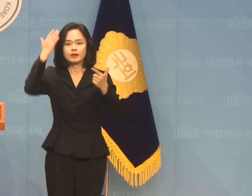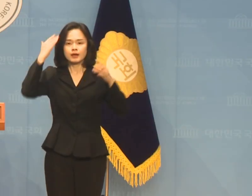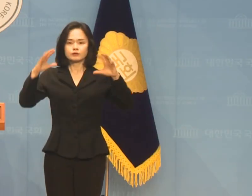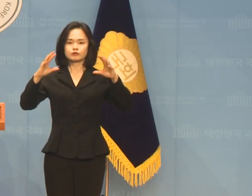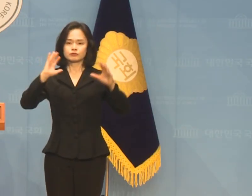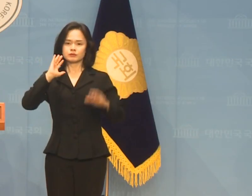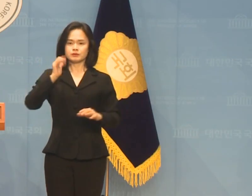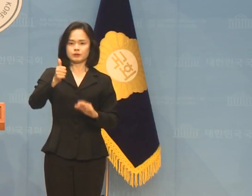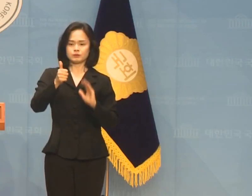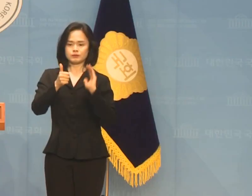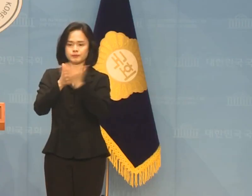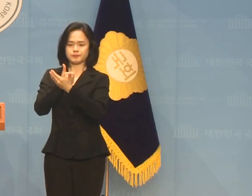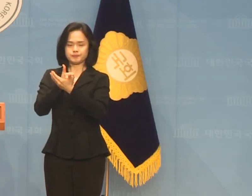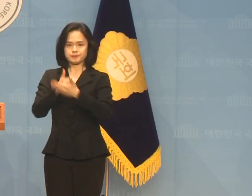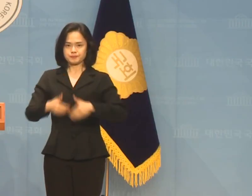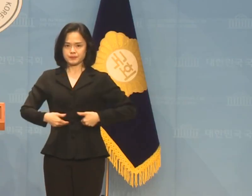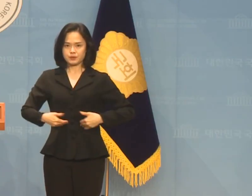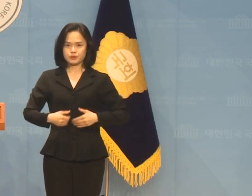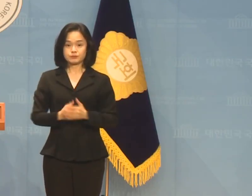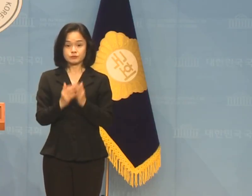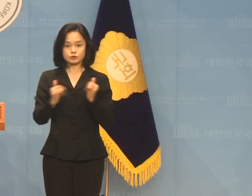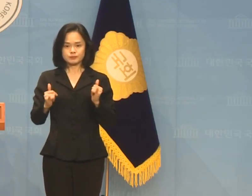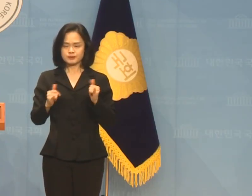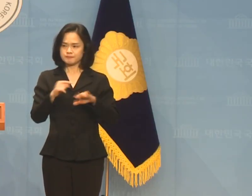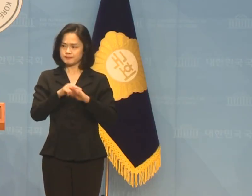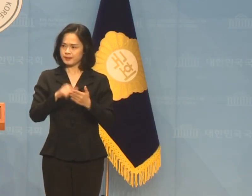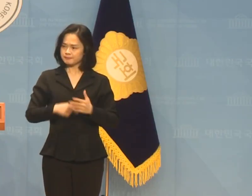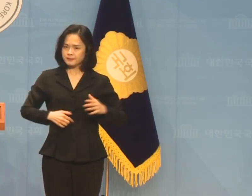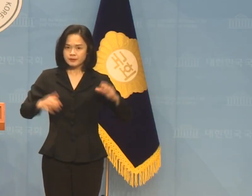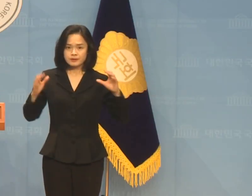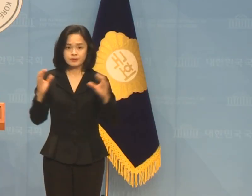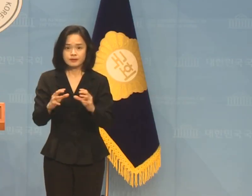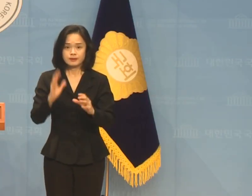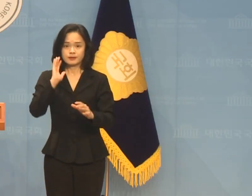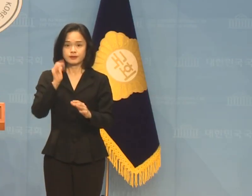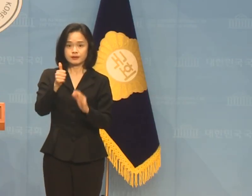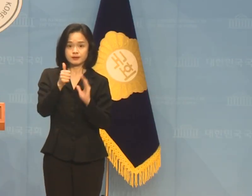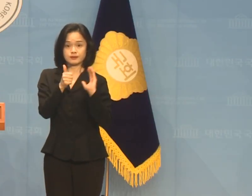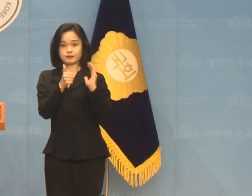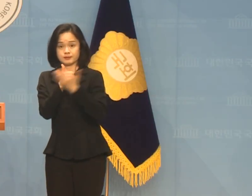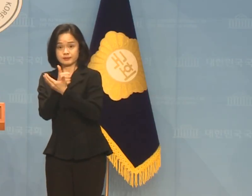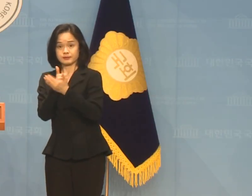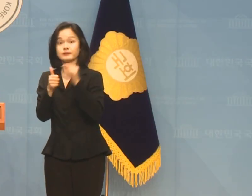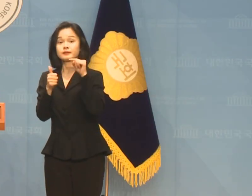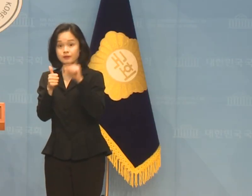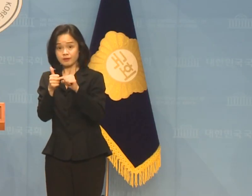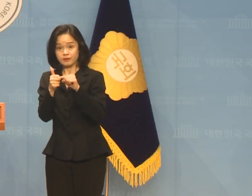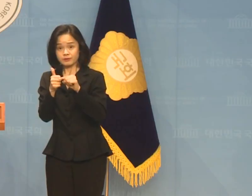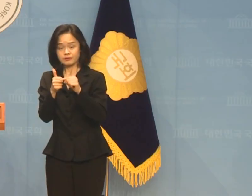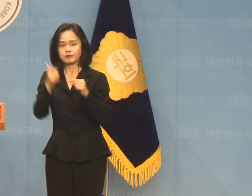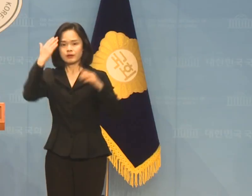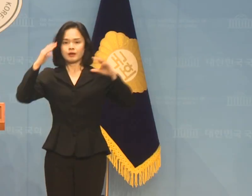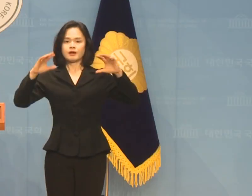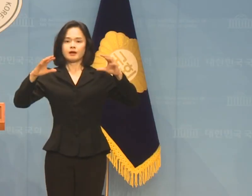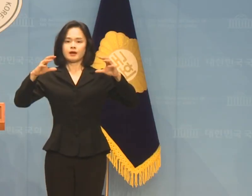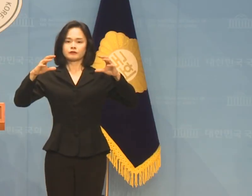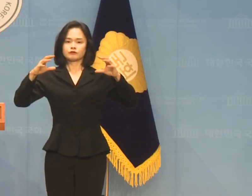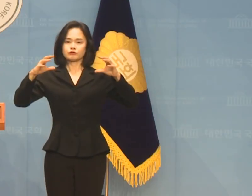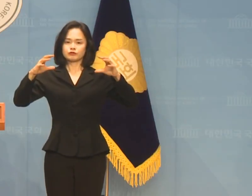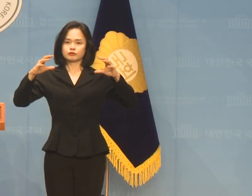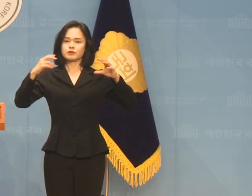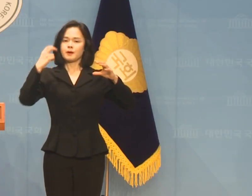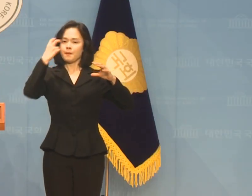국민이 하나 돼서 대통령을 지키는 것이 대한민국의 체제를 수호하는 바로